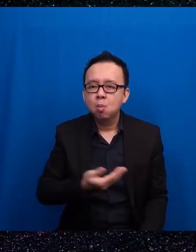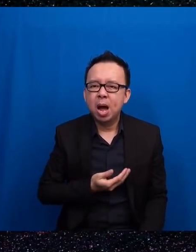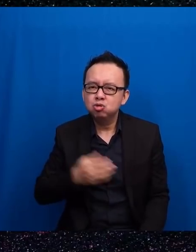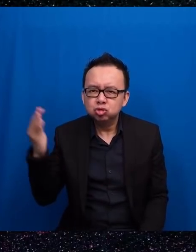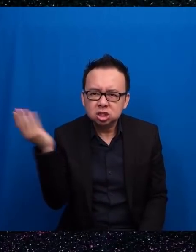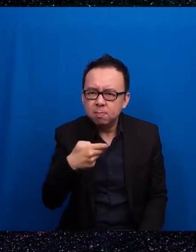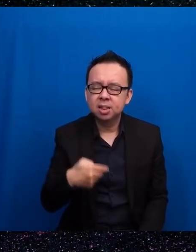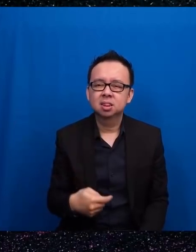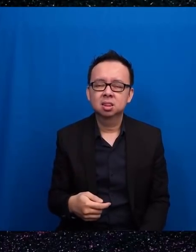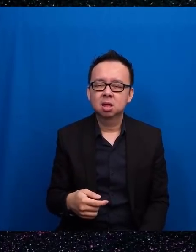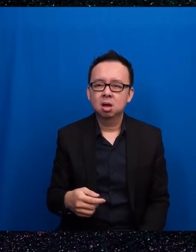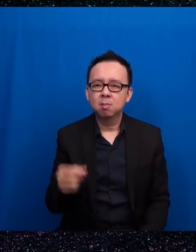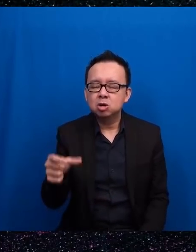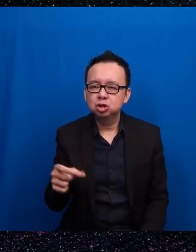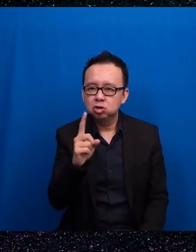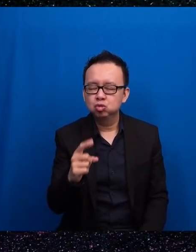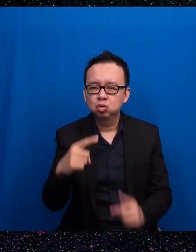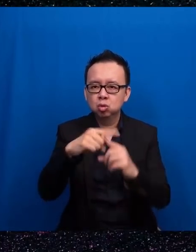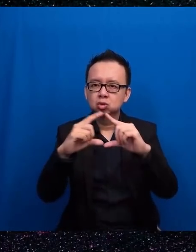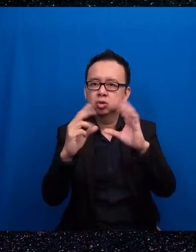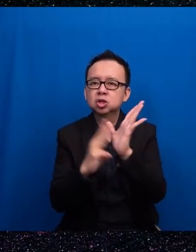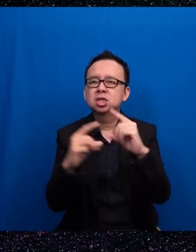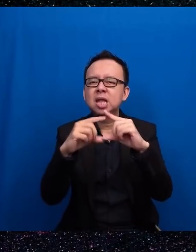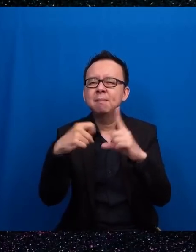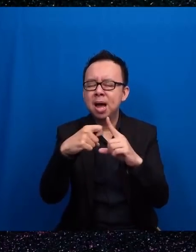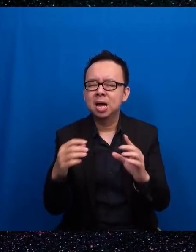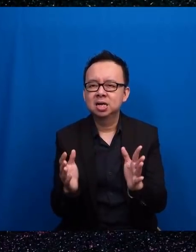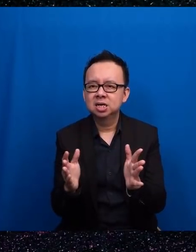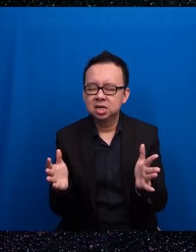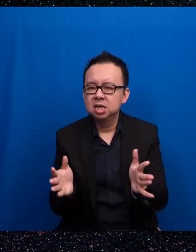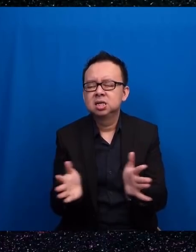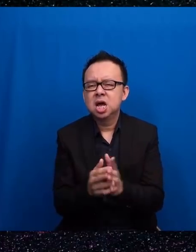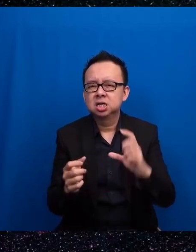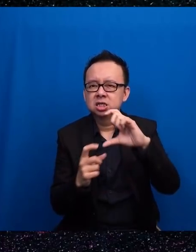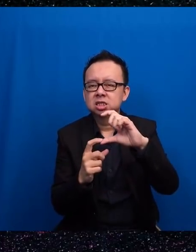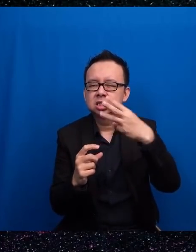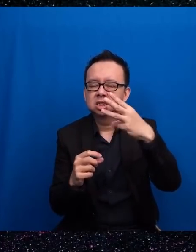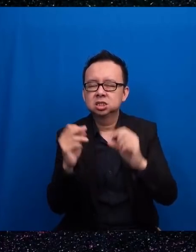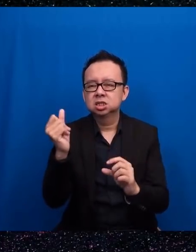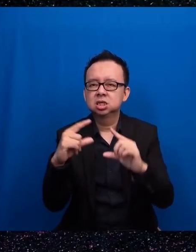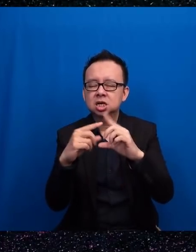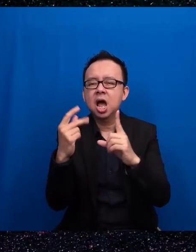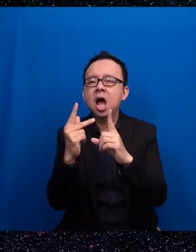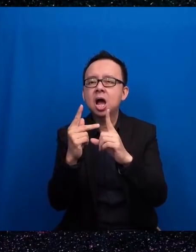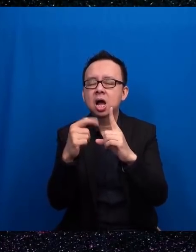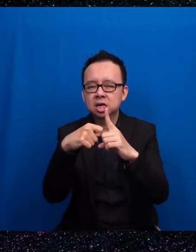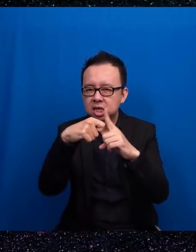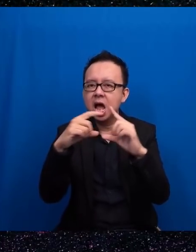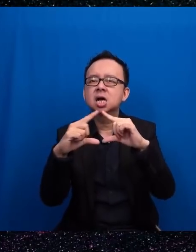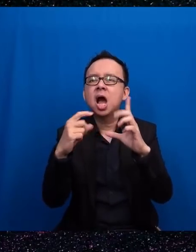tamak dan serakah. Mempekerjakan dengan cara yang di luar batas